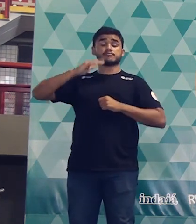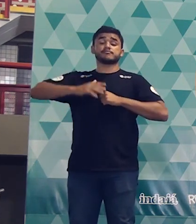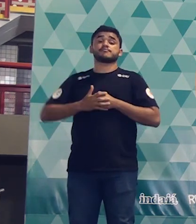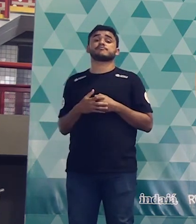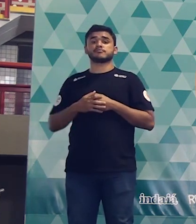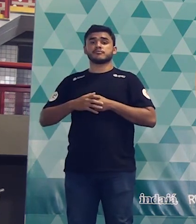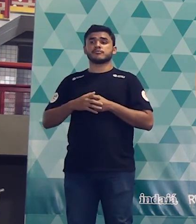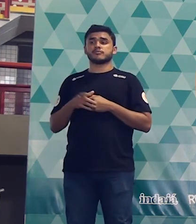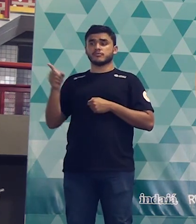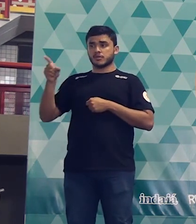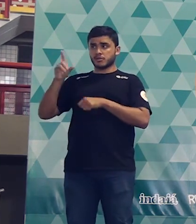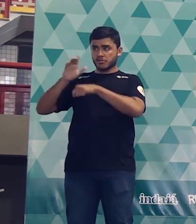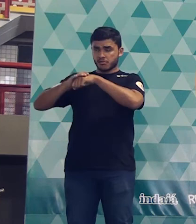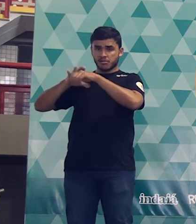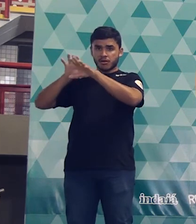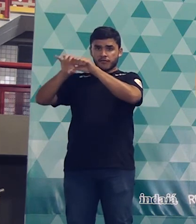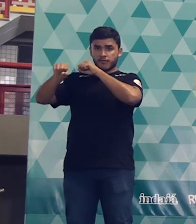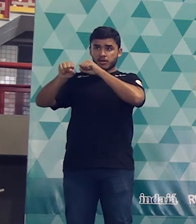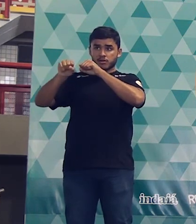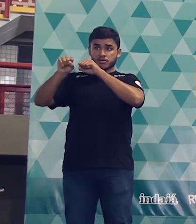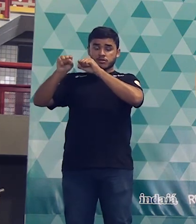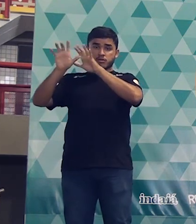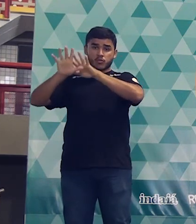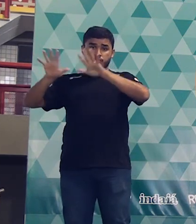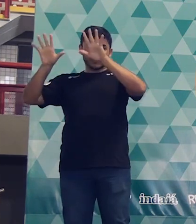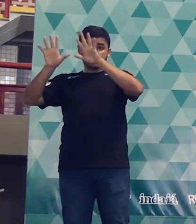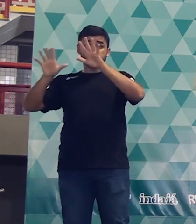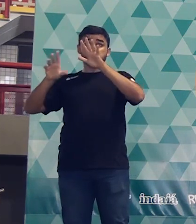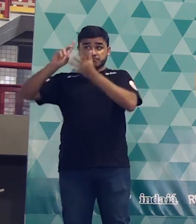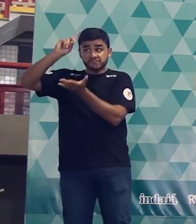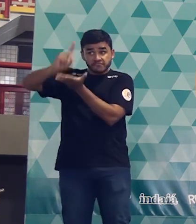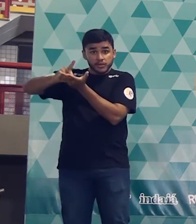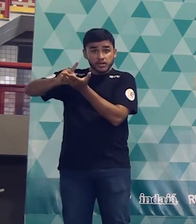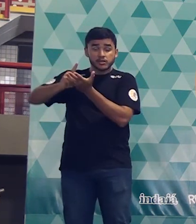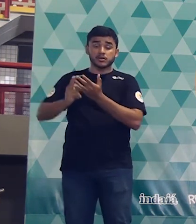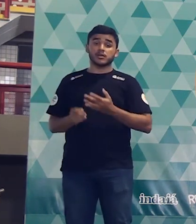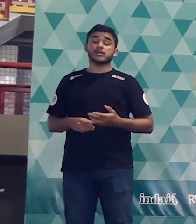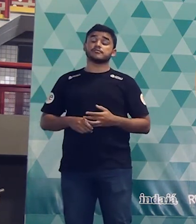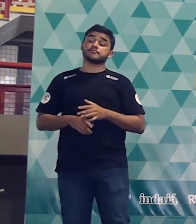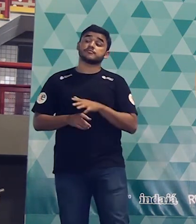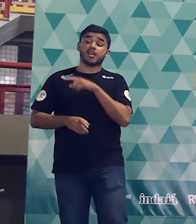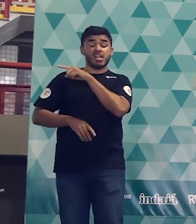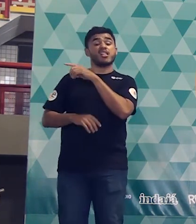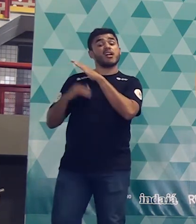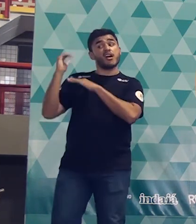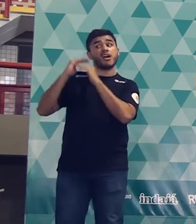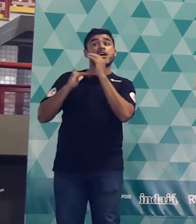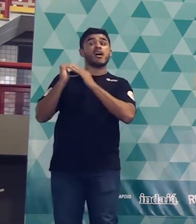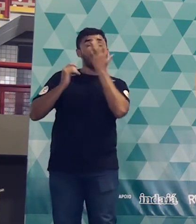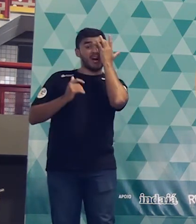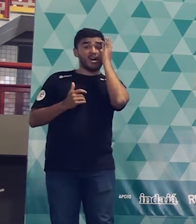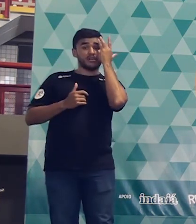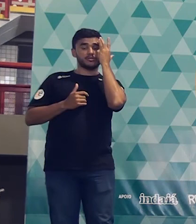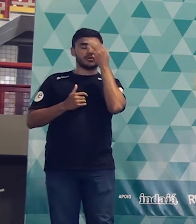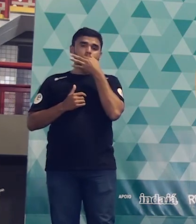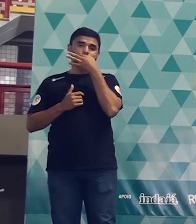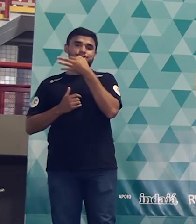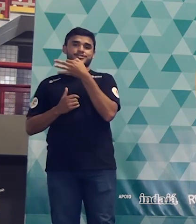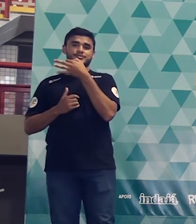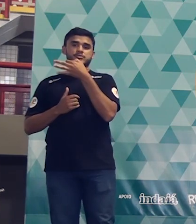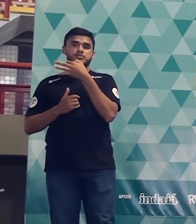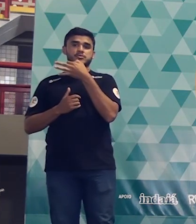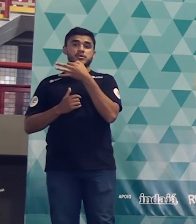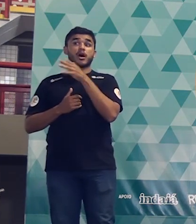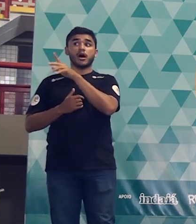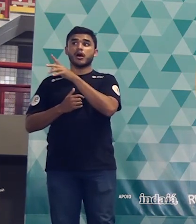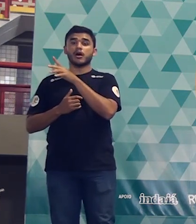Dizer que ela se formou na UFC é fato ou é opinião? Fato. Dizer assim, ela deve ser uma boa profissional, é opinião. Então